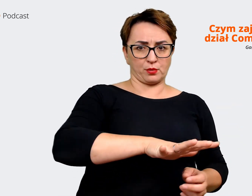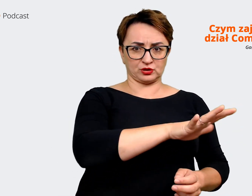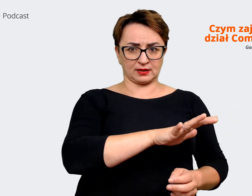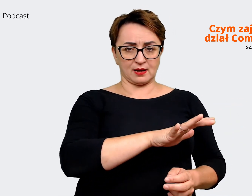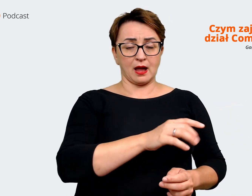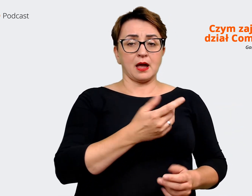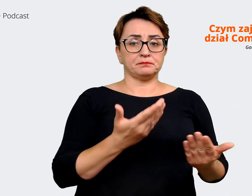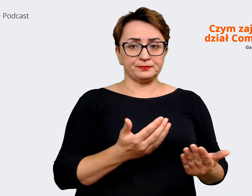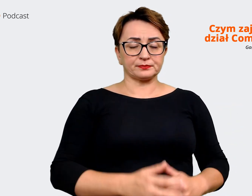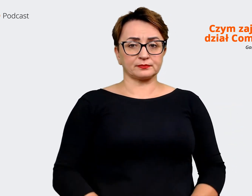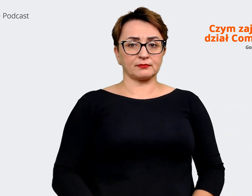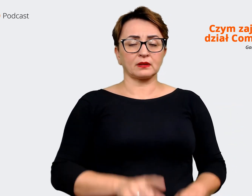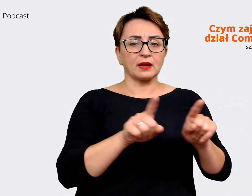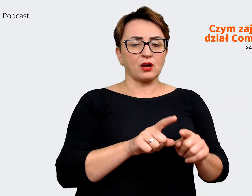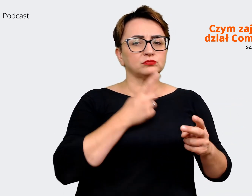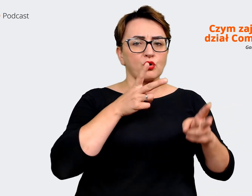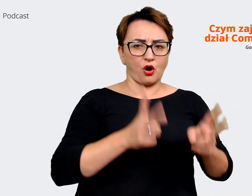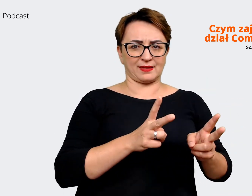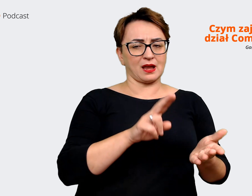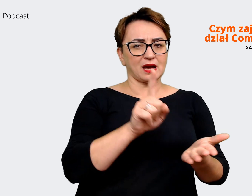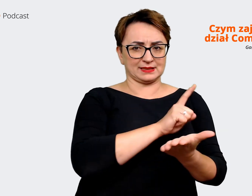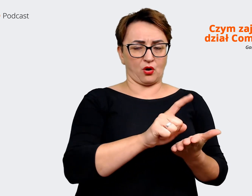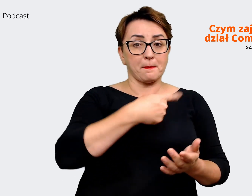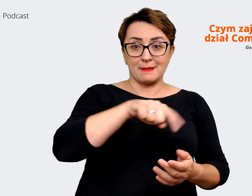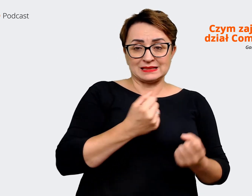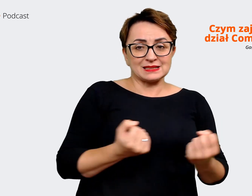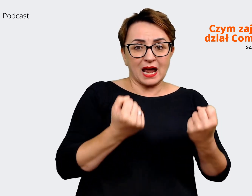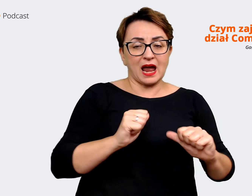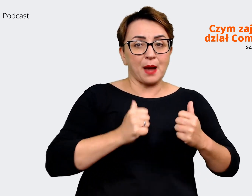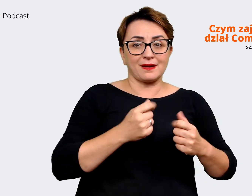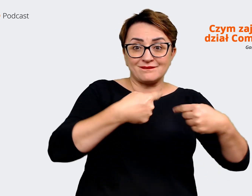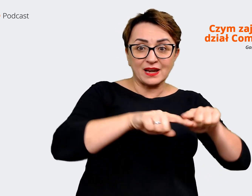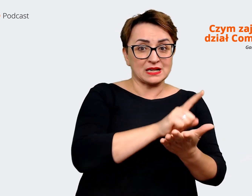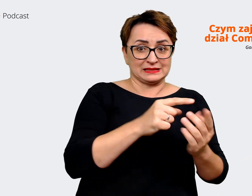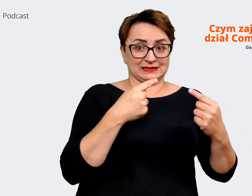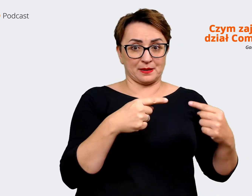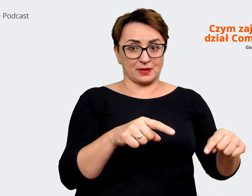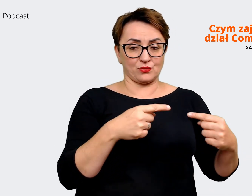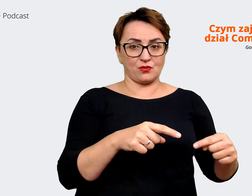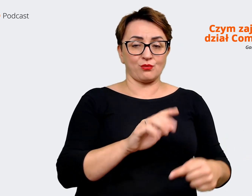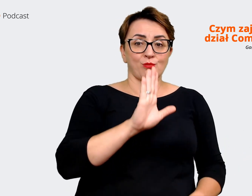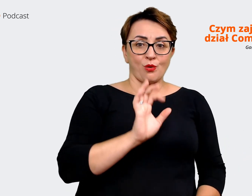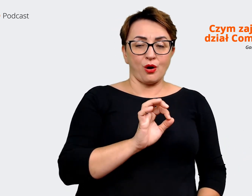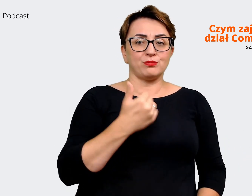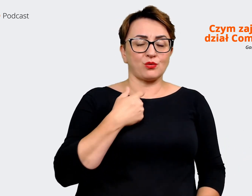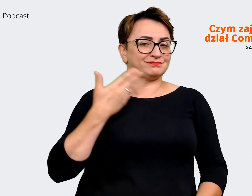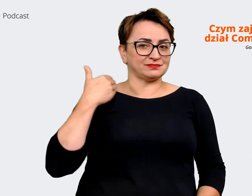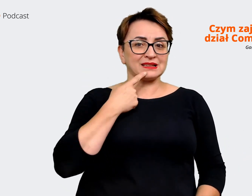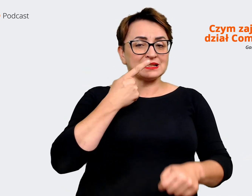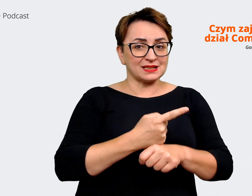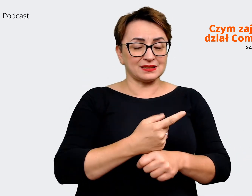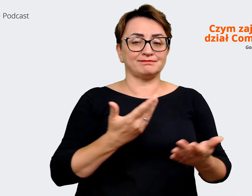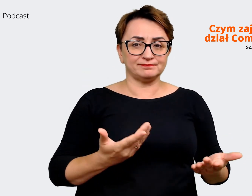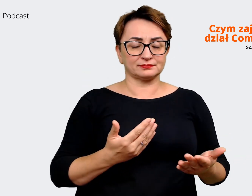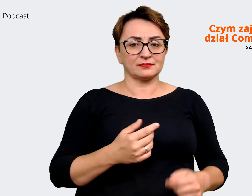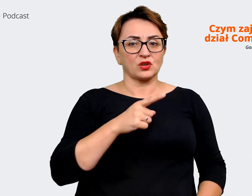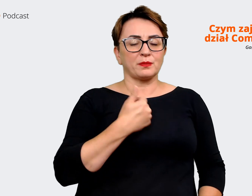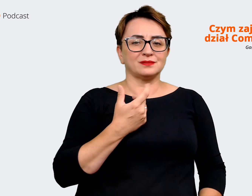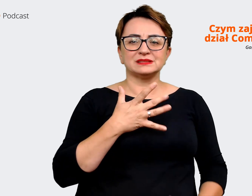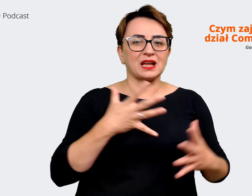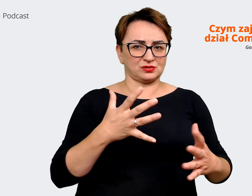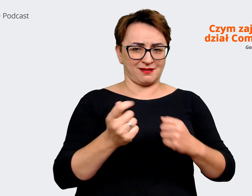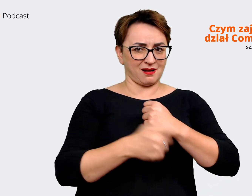zaopiekowany konkretny obszar i konkretne ryzyka, tak, które staramy się, żeby się nie zmaterializowały, ponieważ jak mieliśmy ostatnią decyzję,